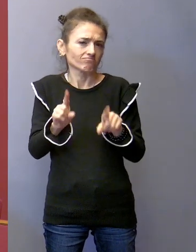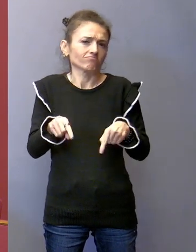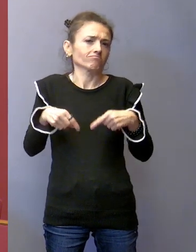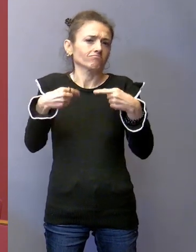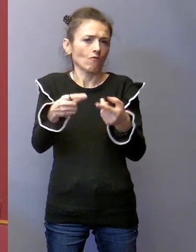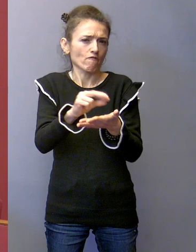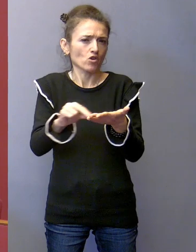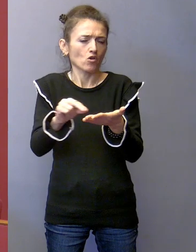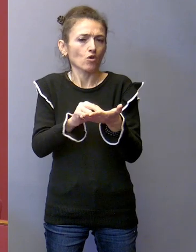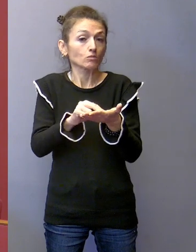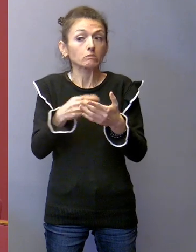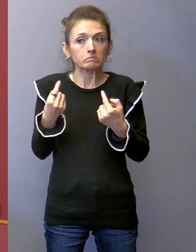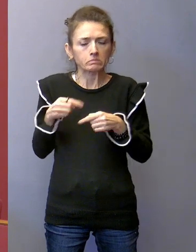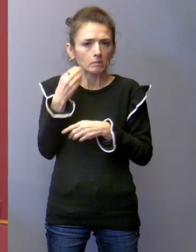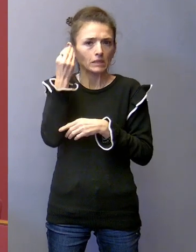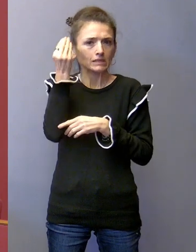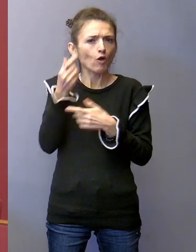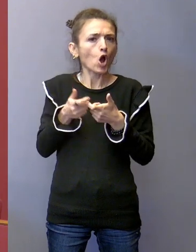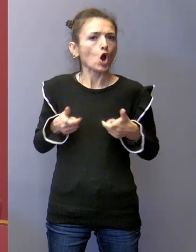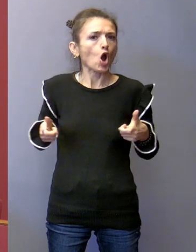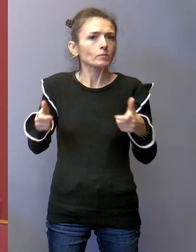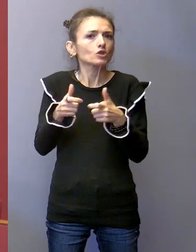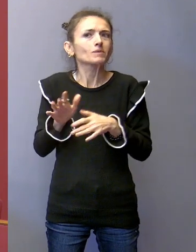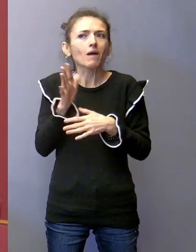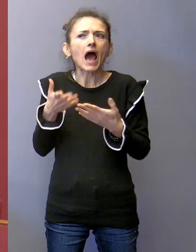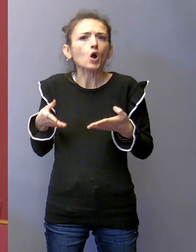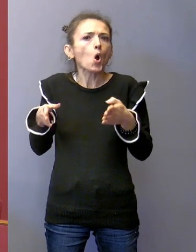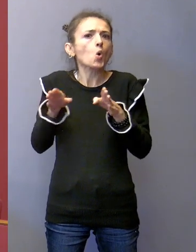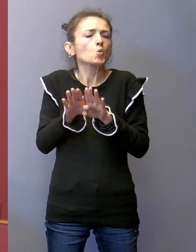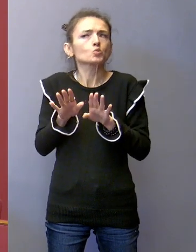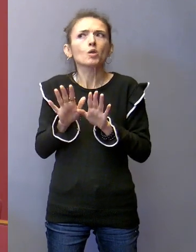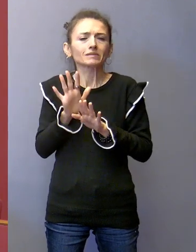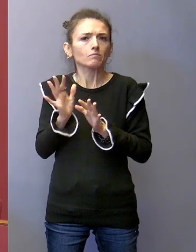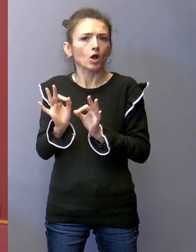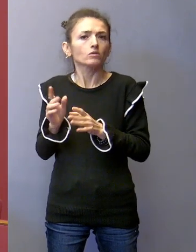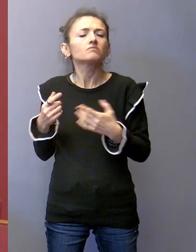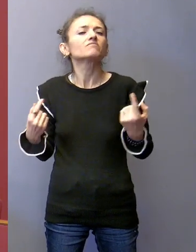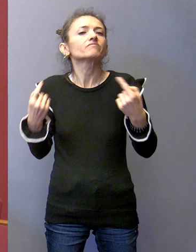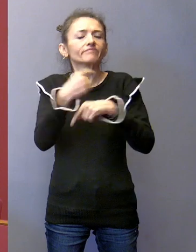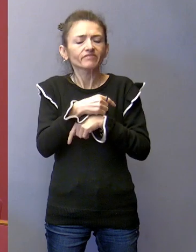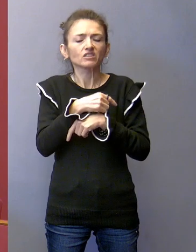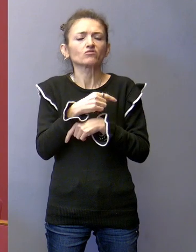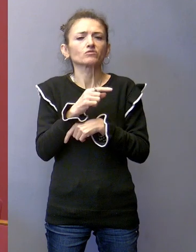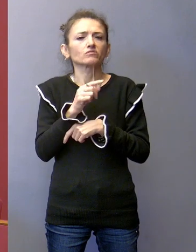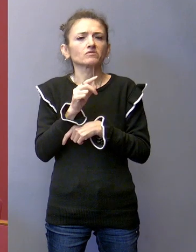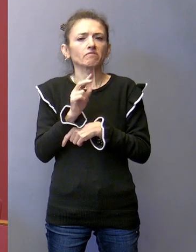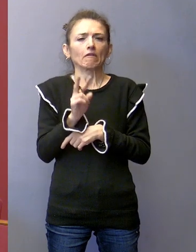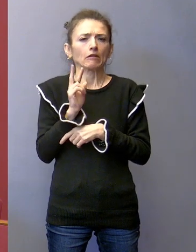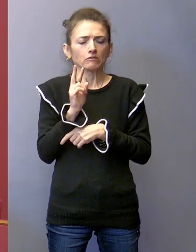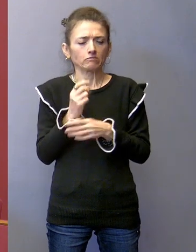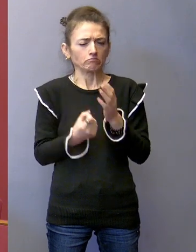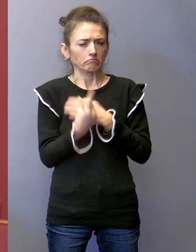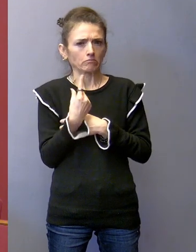io come dire avevo capito che quella commissione si fosse conclusa così invece poi il venerdì trovo all'ordine del giorno